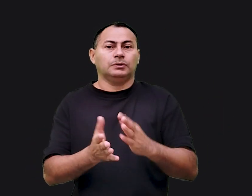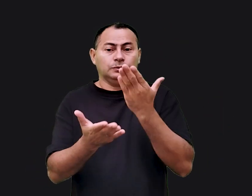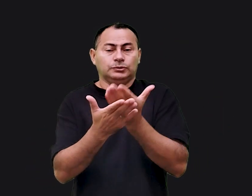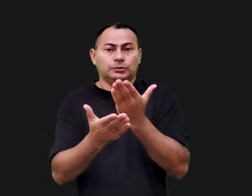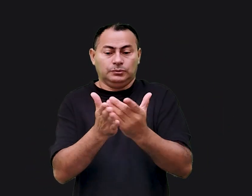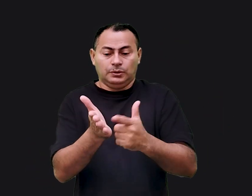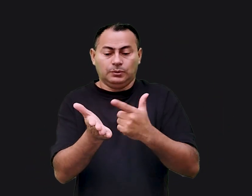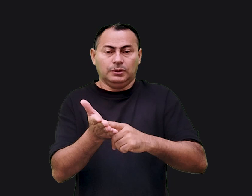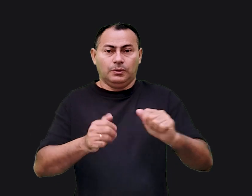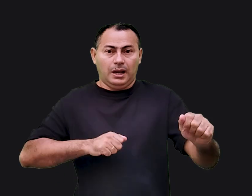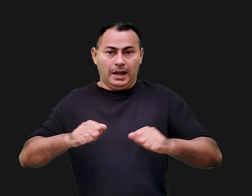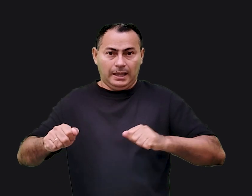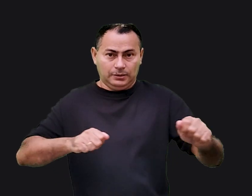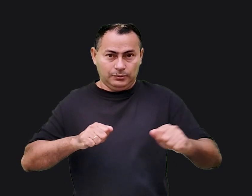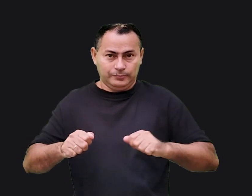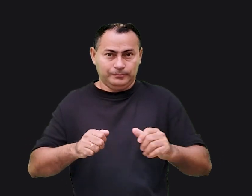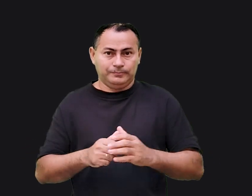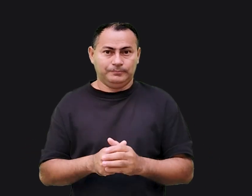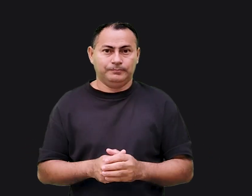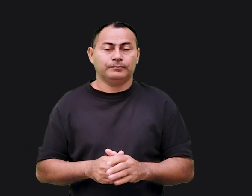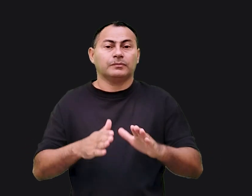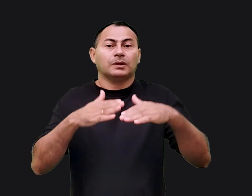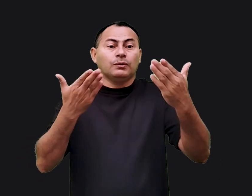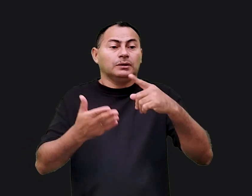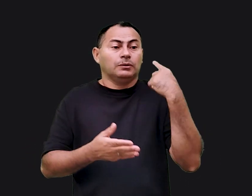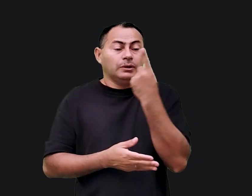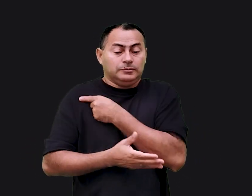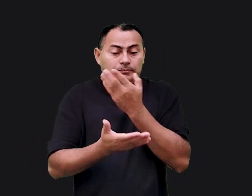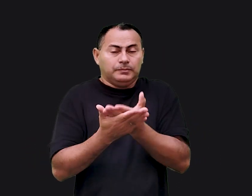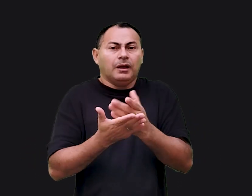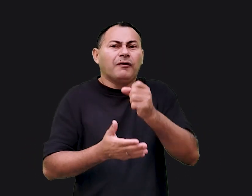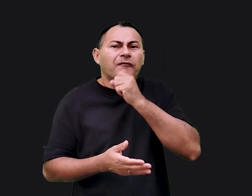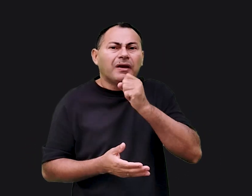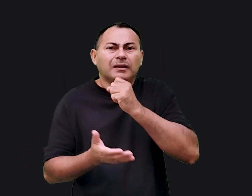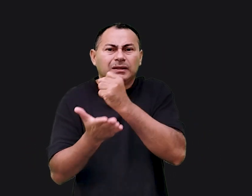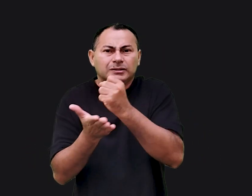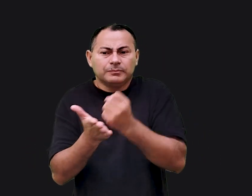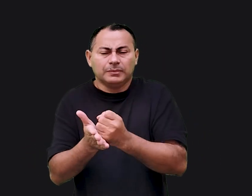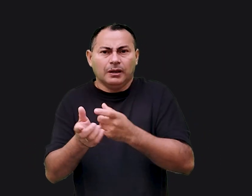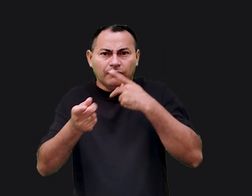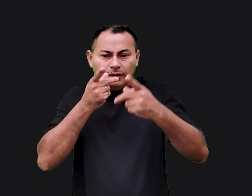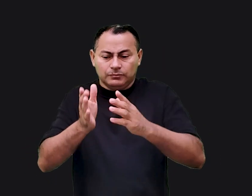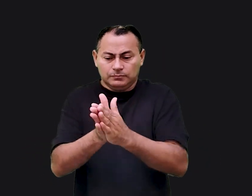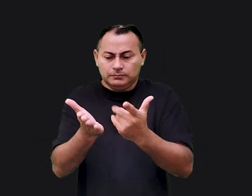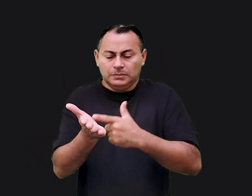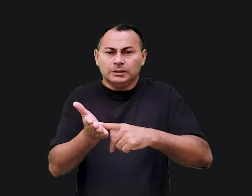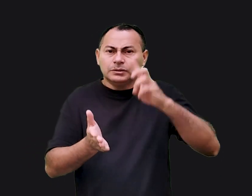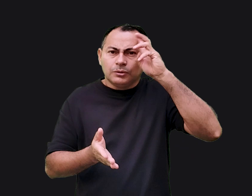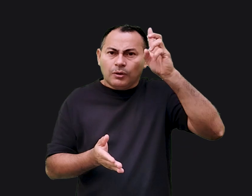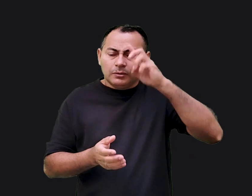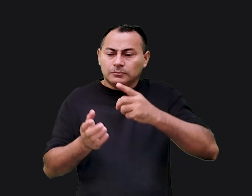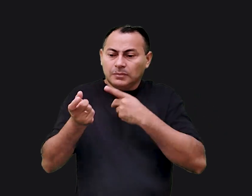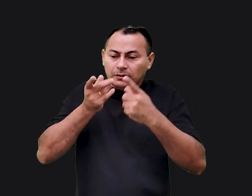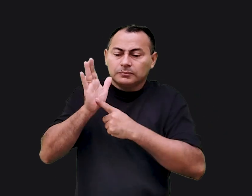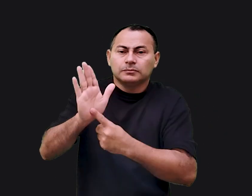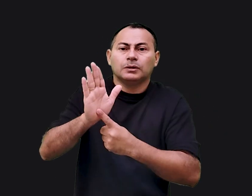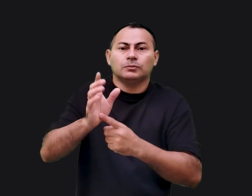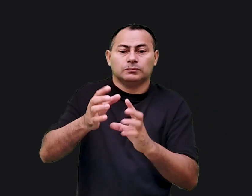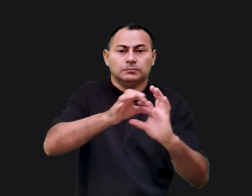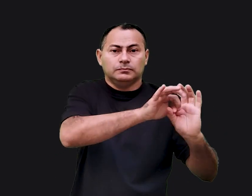estudo do livro de Atos quando estávamos estudando o Velho Testamento eu disse que os livros históricos retratavam o contexto